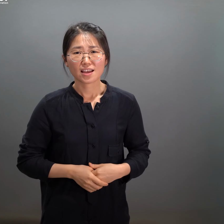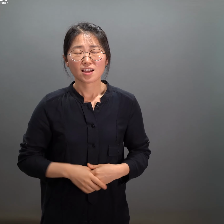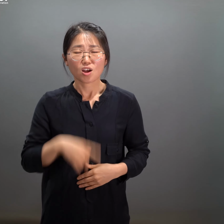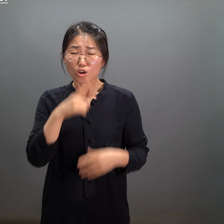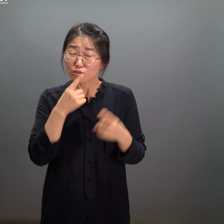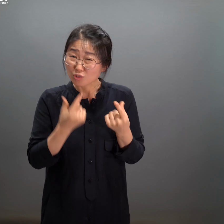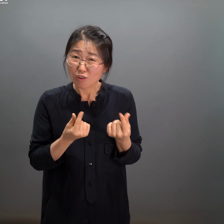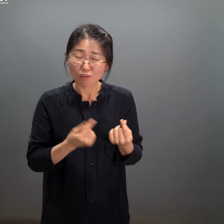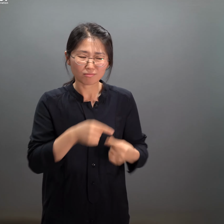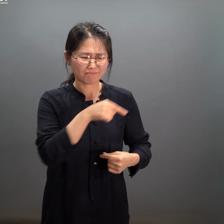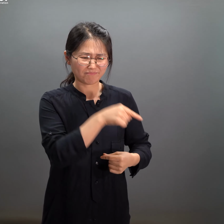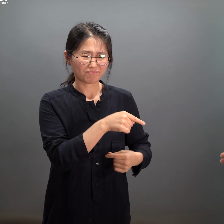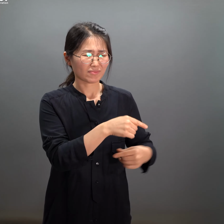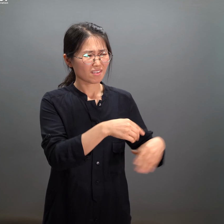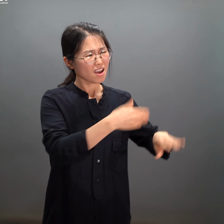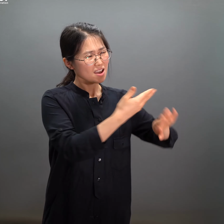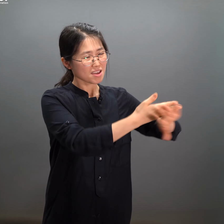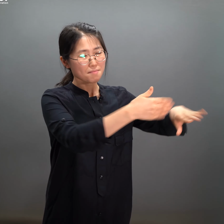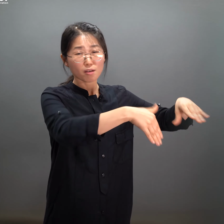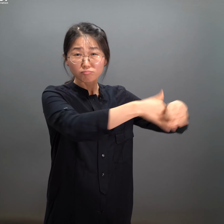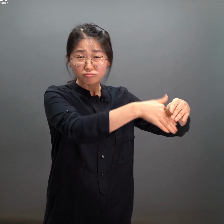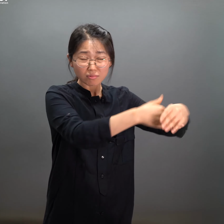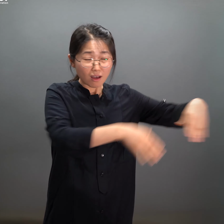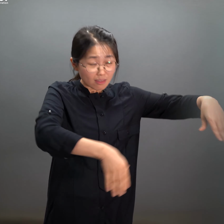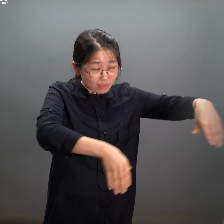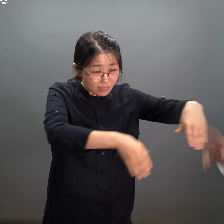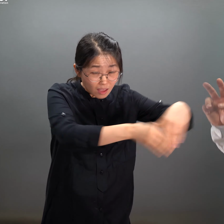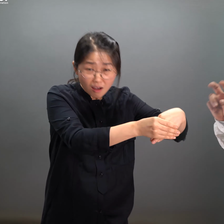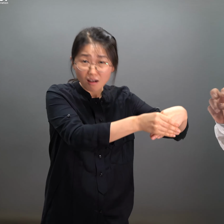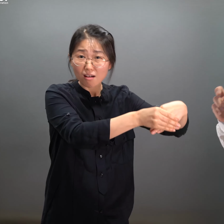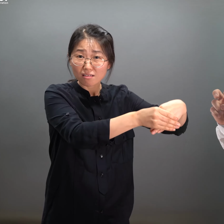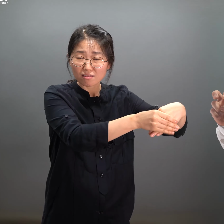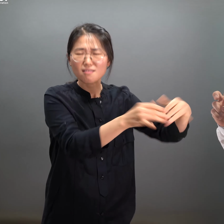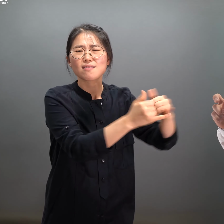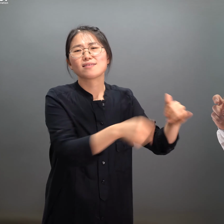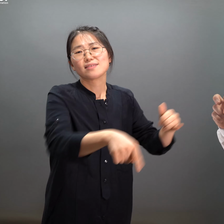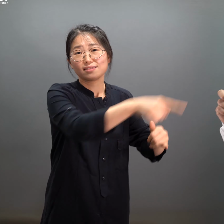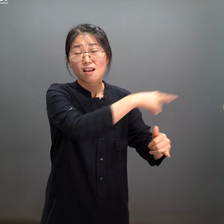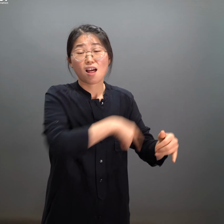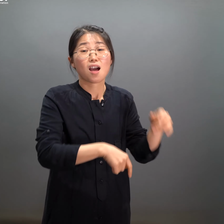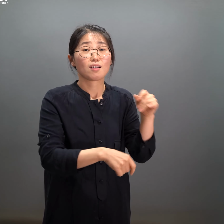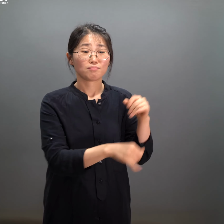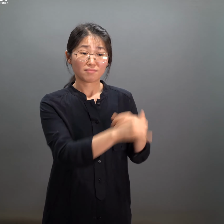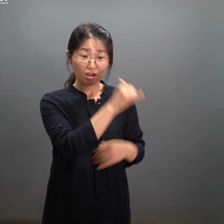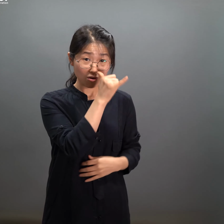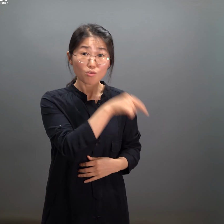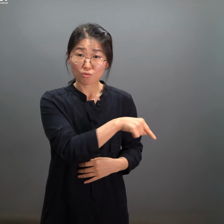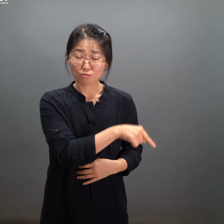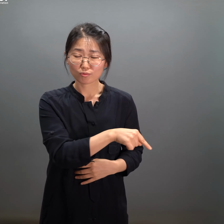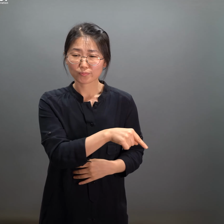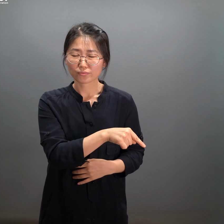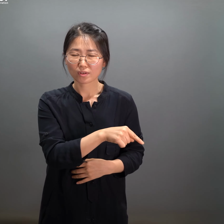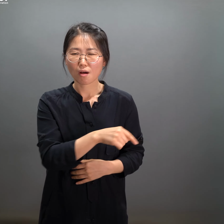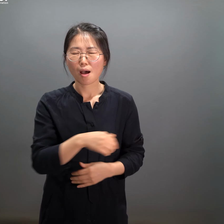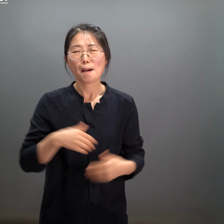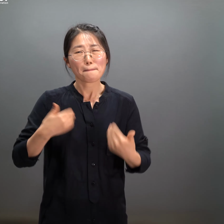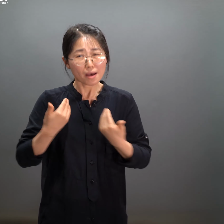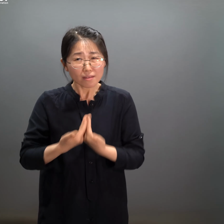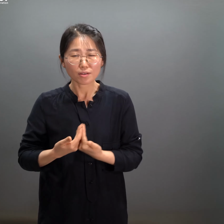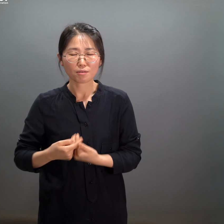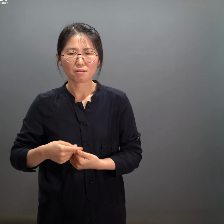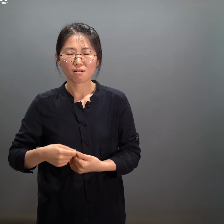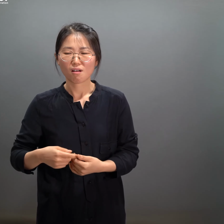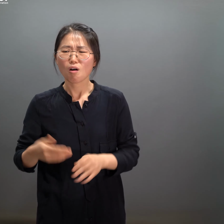이렇게 이방 문화와 타협했던 사람들, 그리고 아니다, 우리는 조금 늦게 가더라도